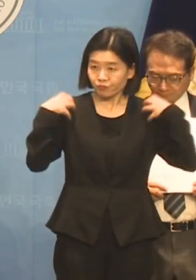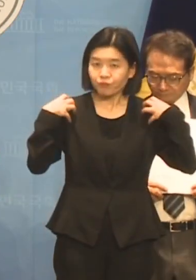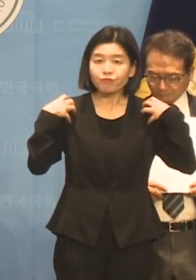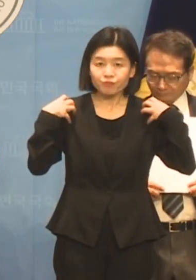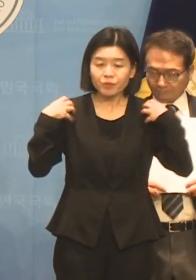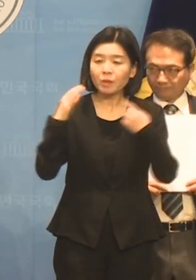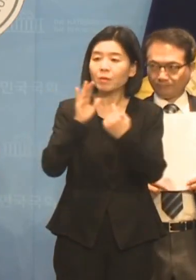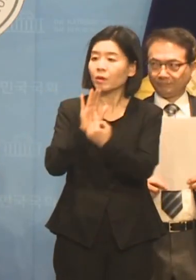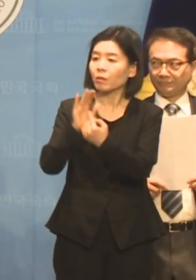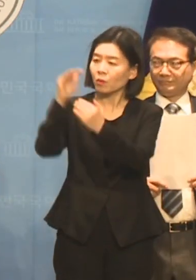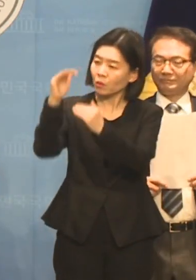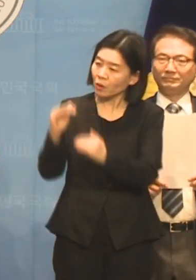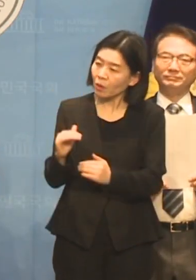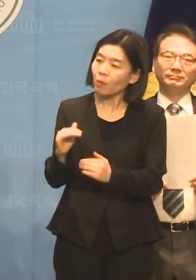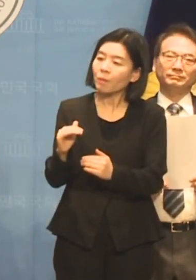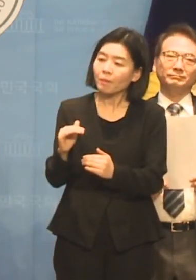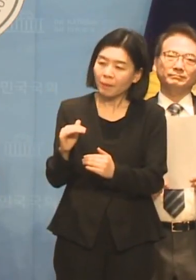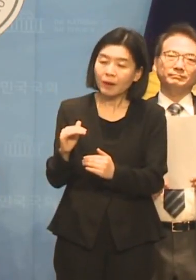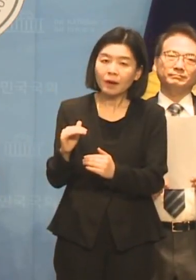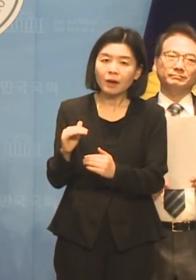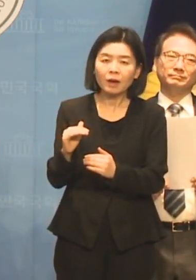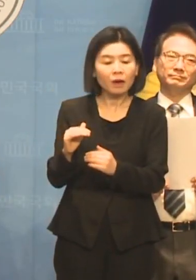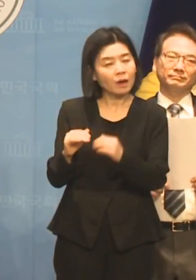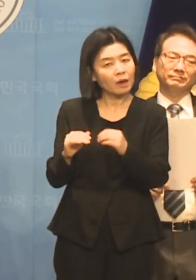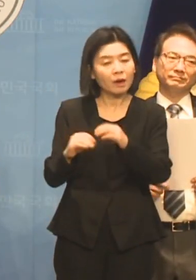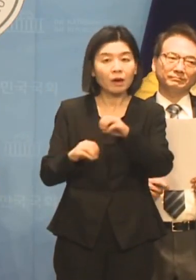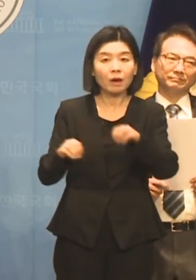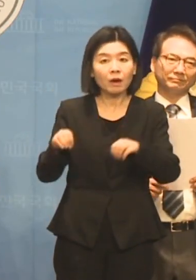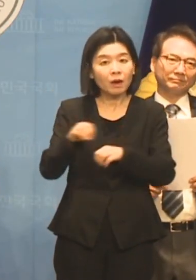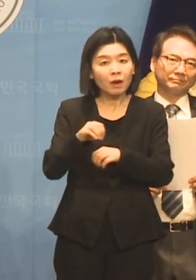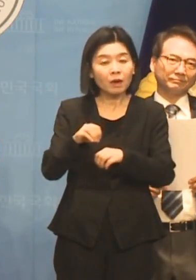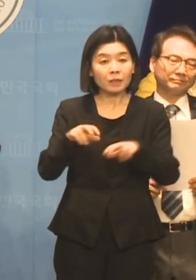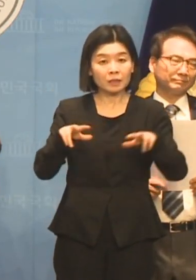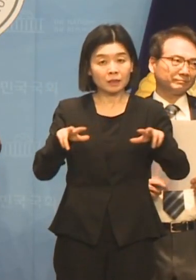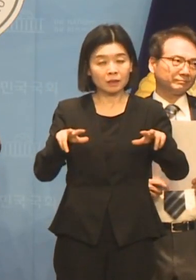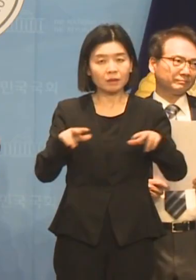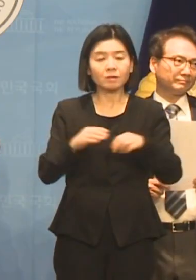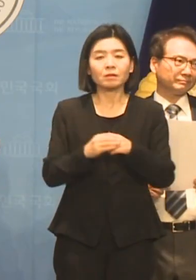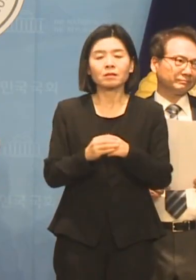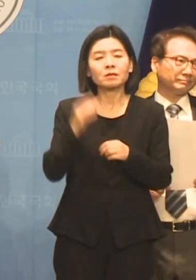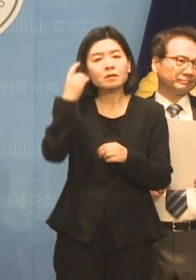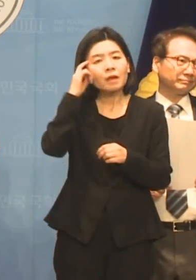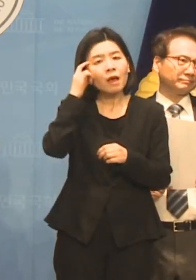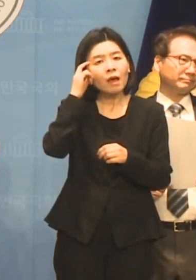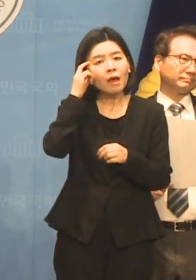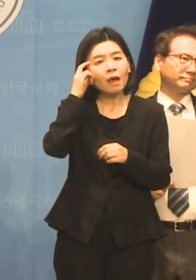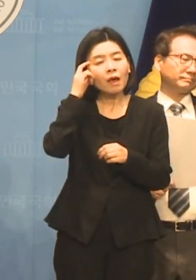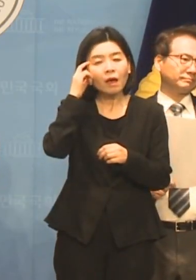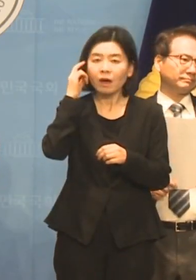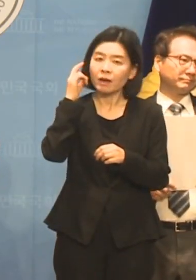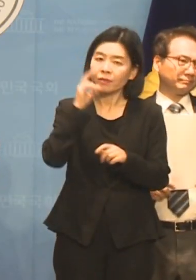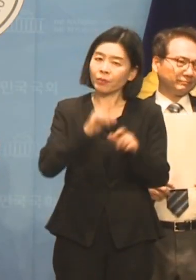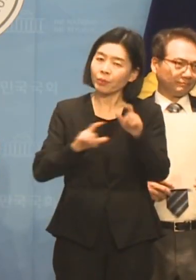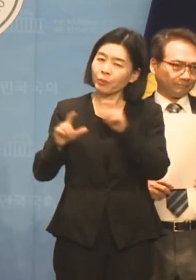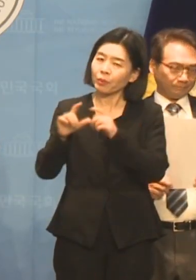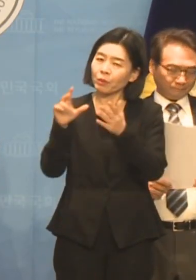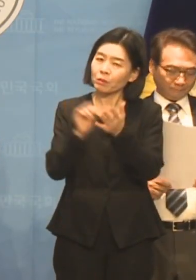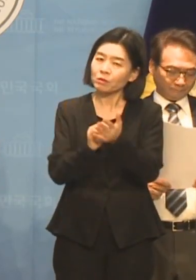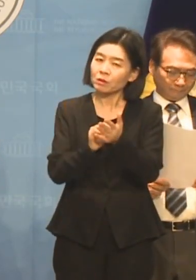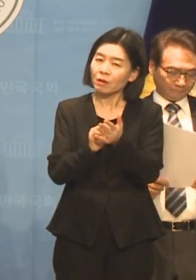정부가 발표한 내용만 보더라도 오히려 저희들이 생각하고 있던 것보다 훨씬 더